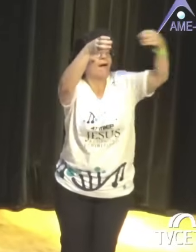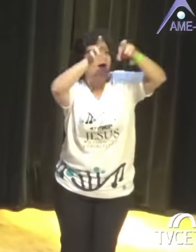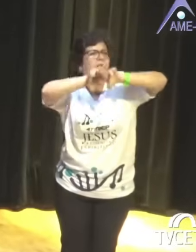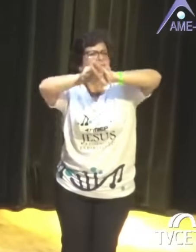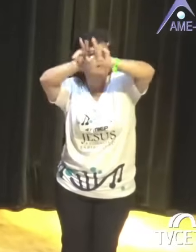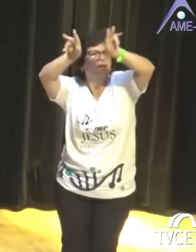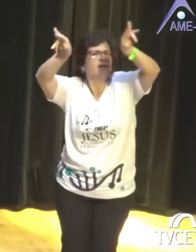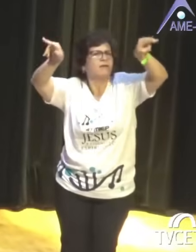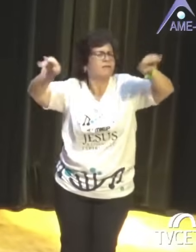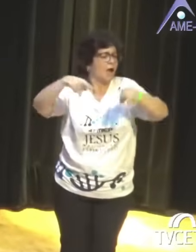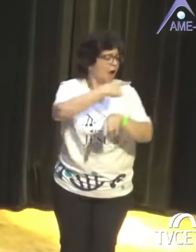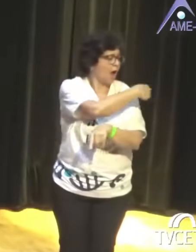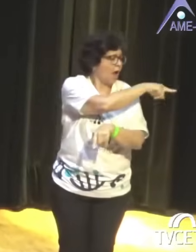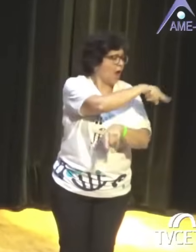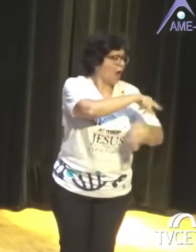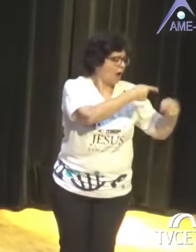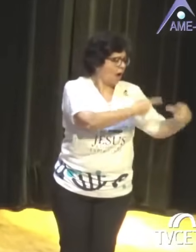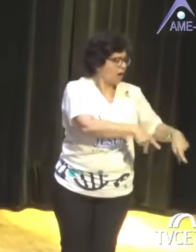tão distintos